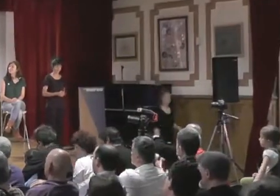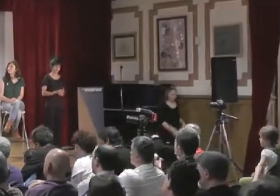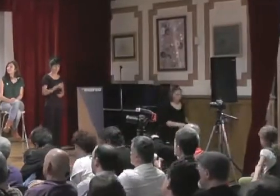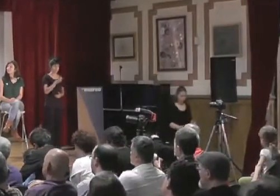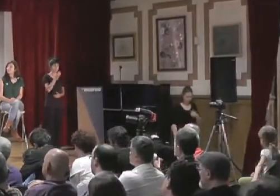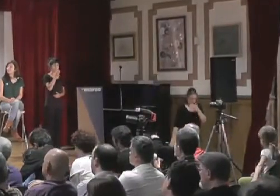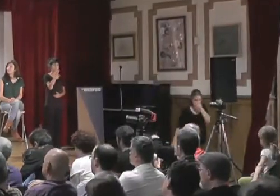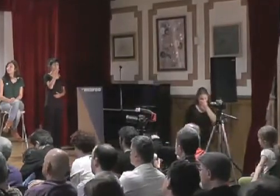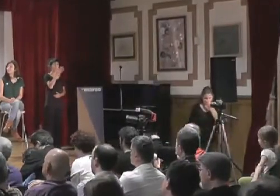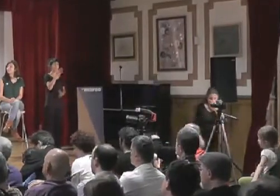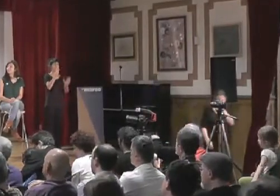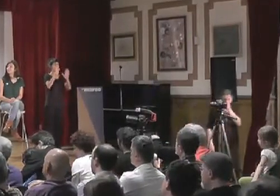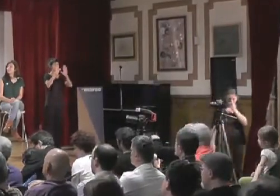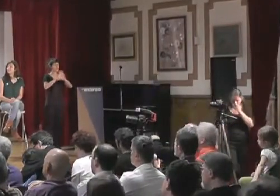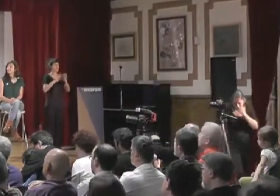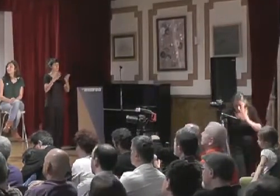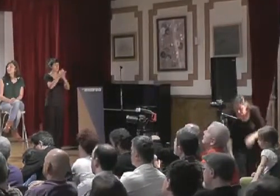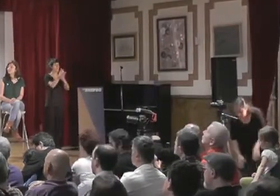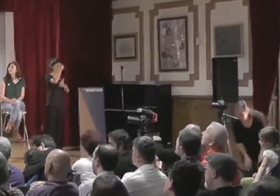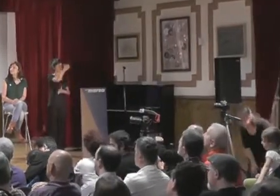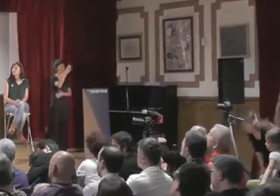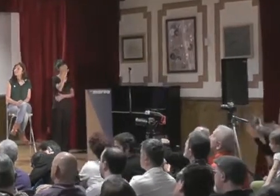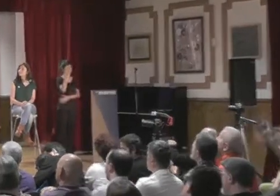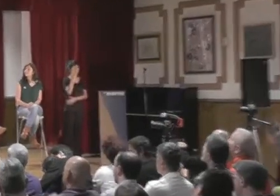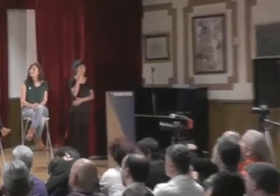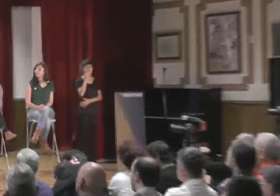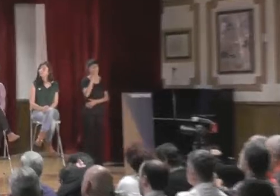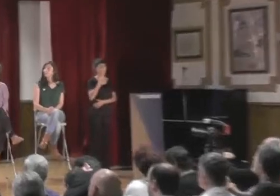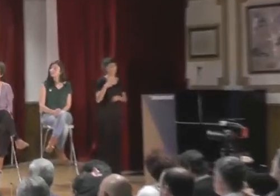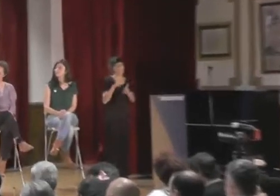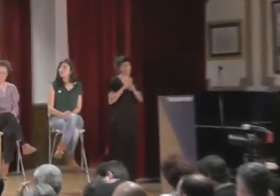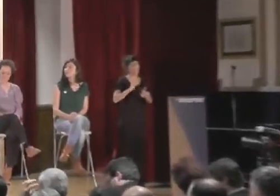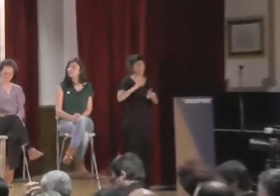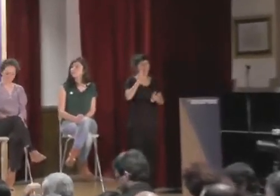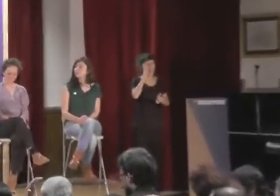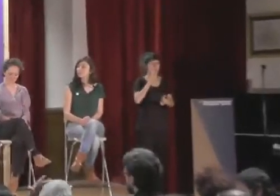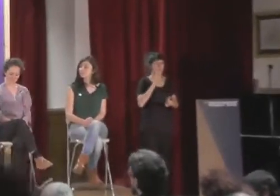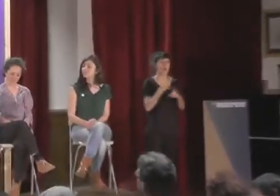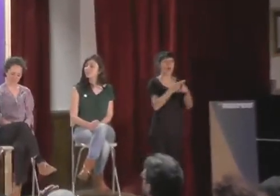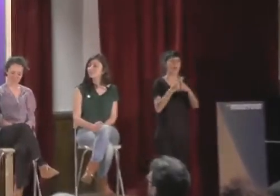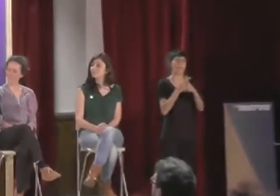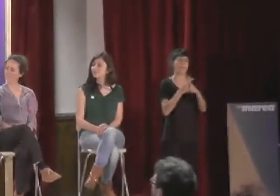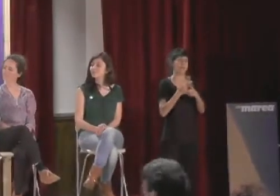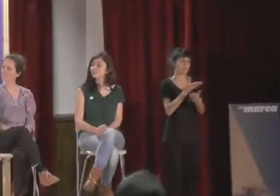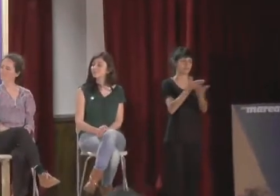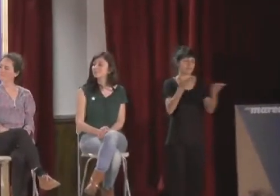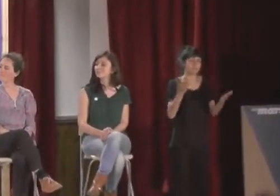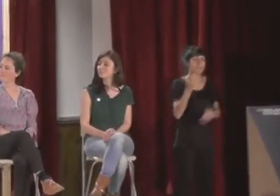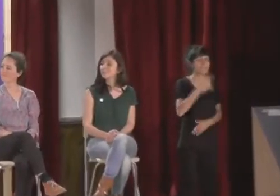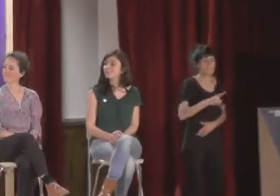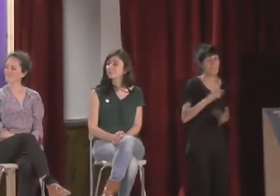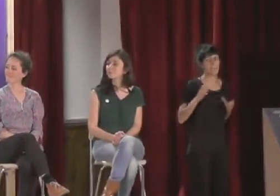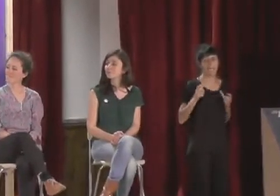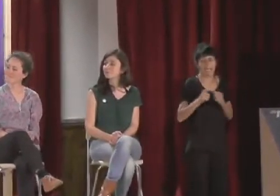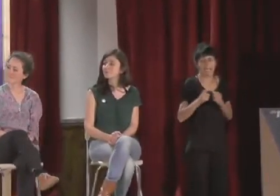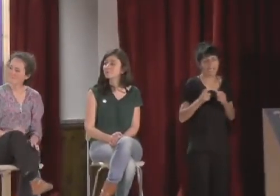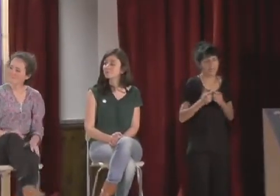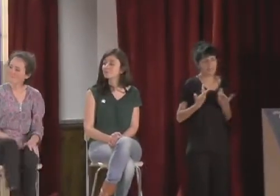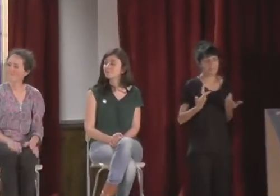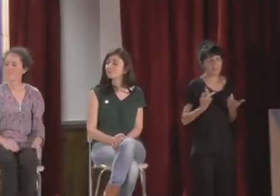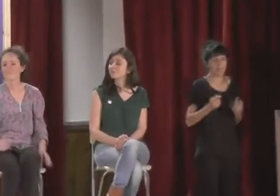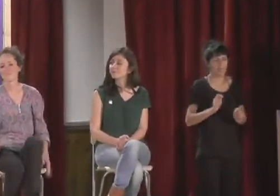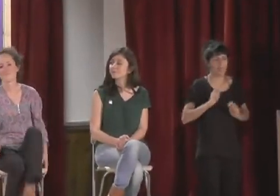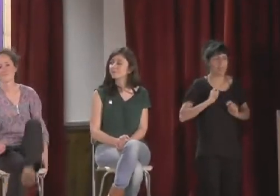Bueno, boas noites a todos. É un luxazo estar aquí compartindo con vos e con este equipo que temos aquí. É unha